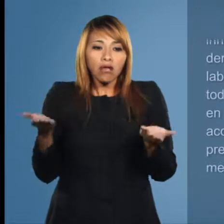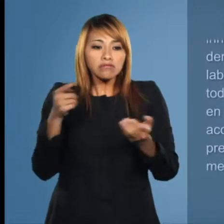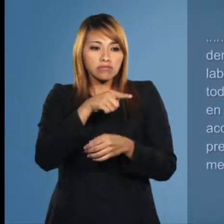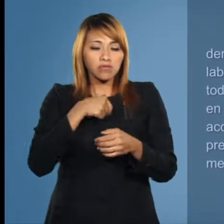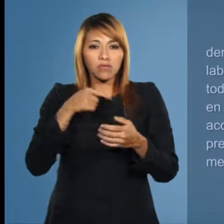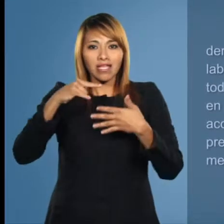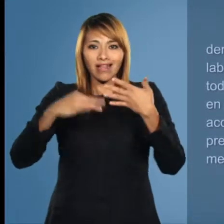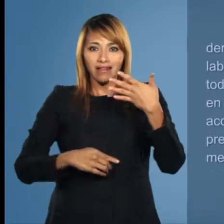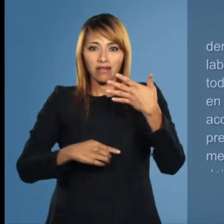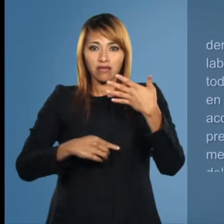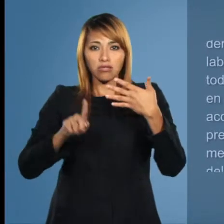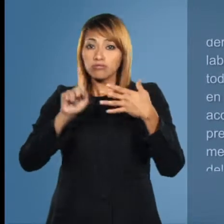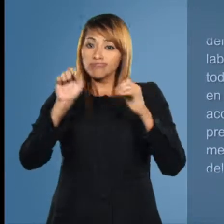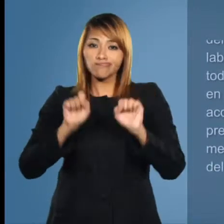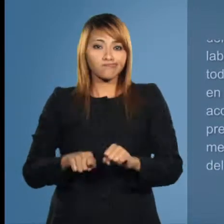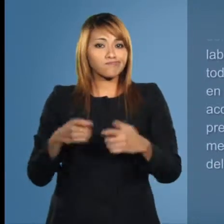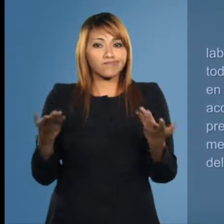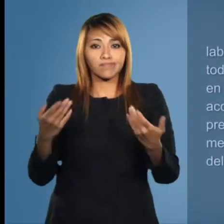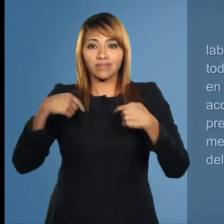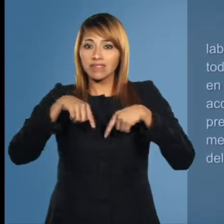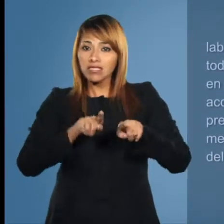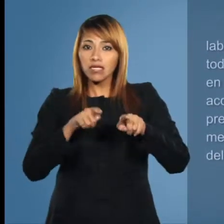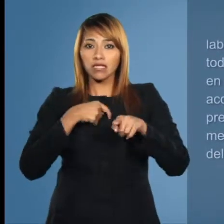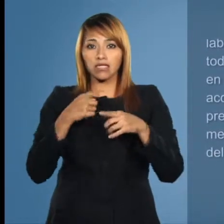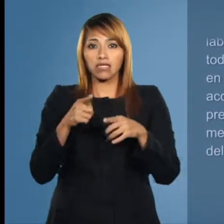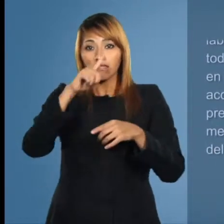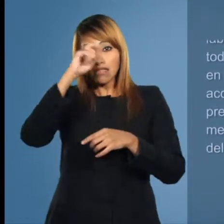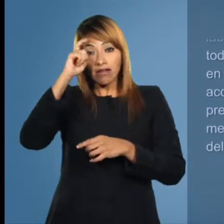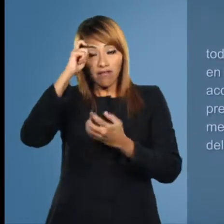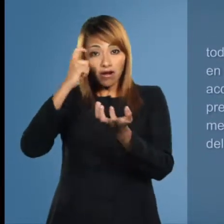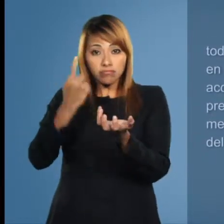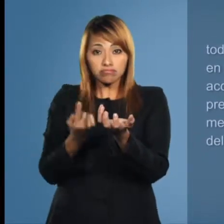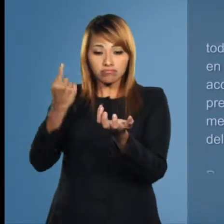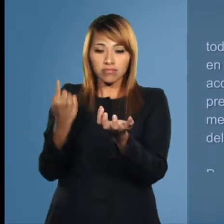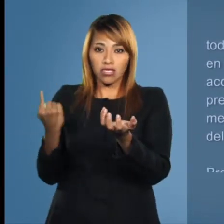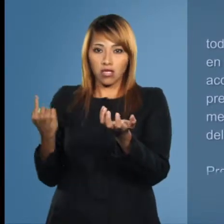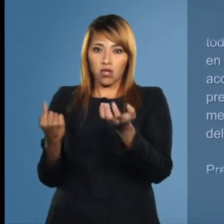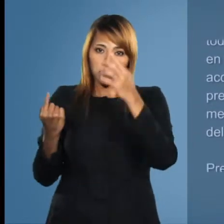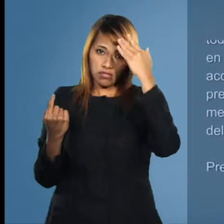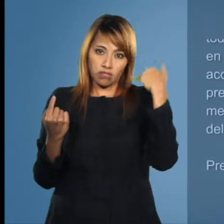derivada de la presente ley podrá ir en menoscabo de la dignidad del trabajador o trabajadora.